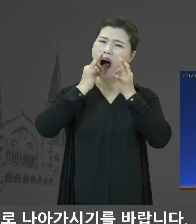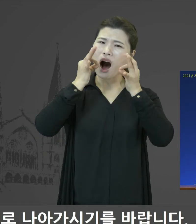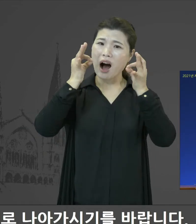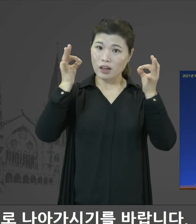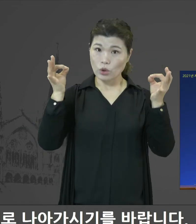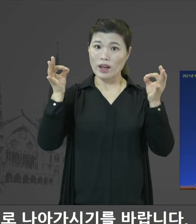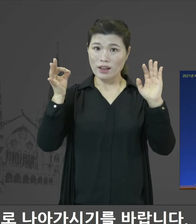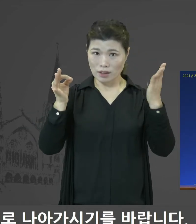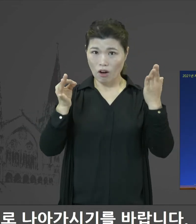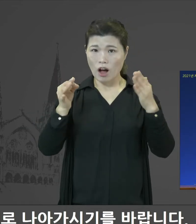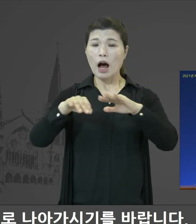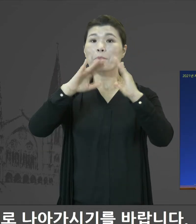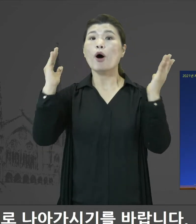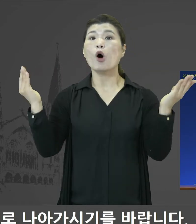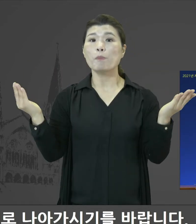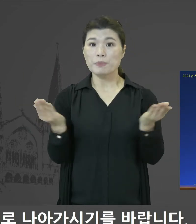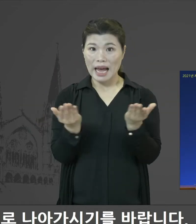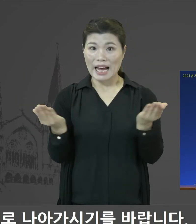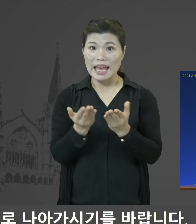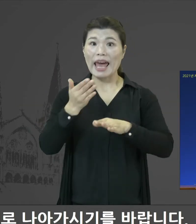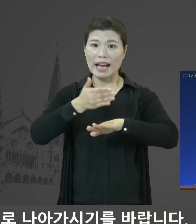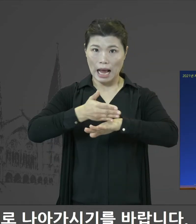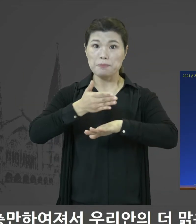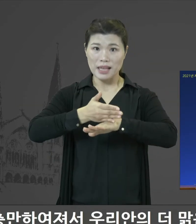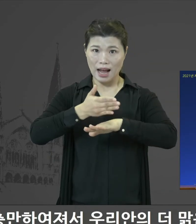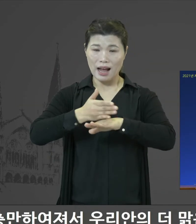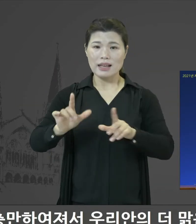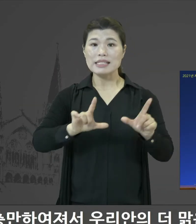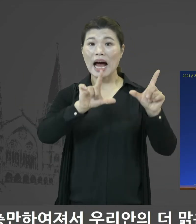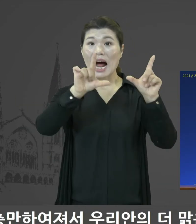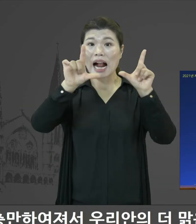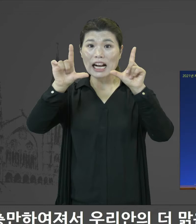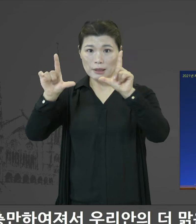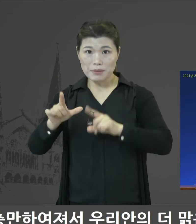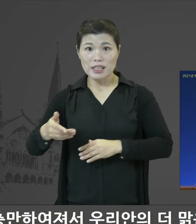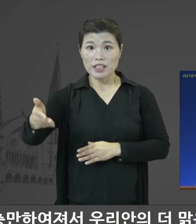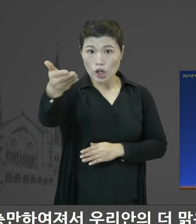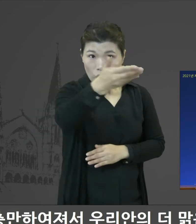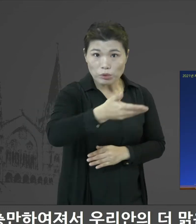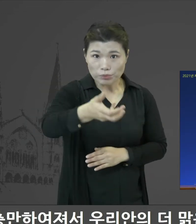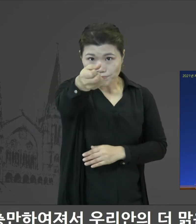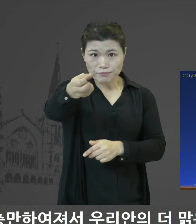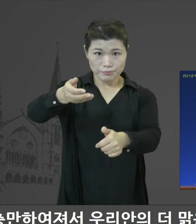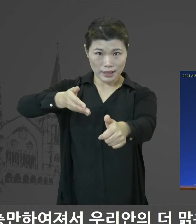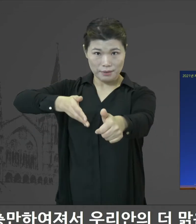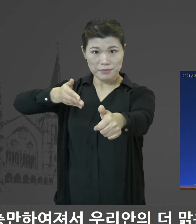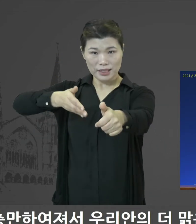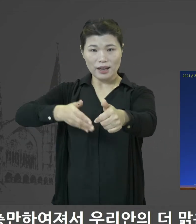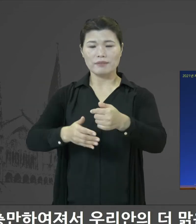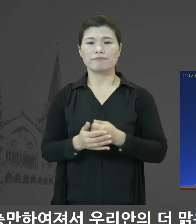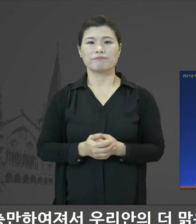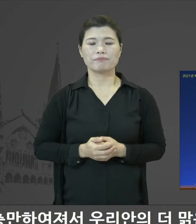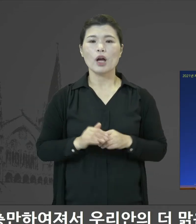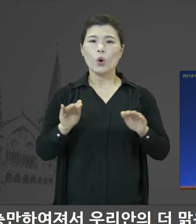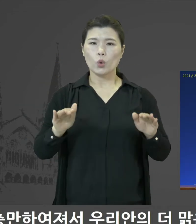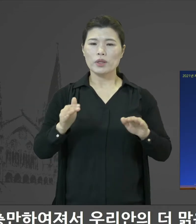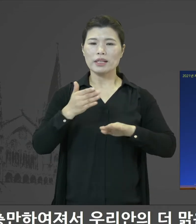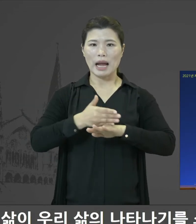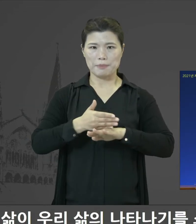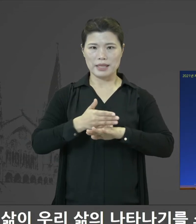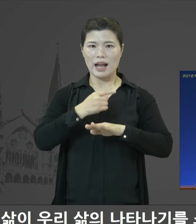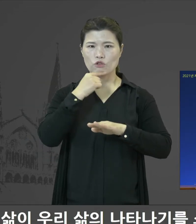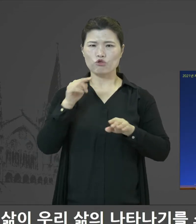채워져서 범사에 감사하는 삶이 우리 가운데 나타나기를 바랍니다. 이것이 우리가 오늘 감사주의를